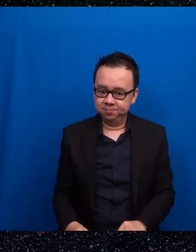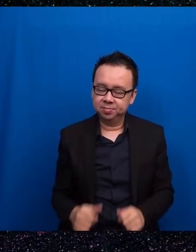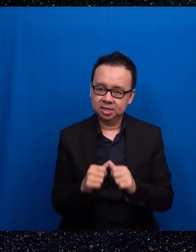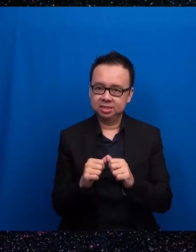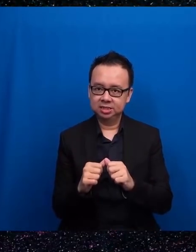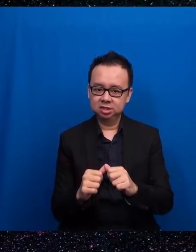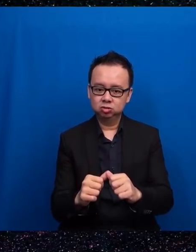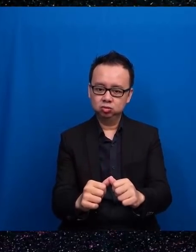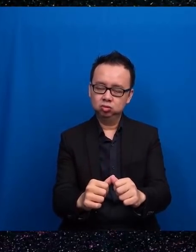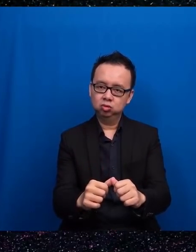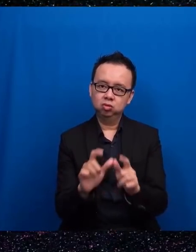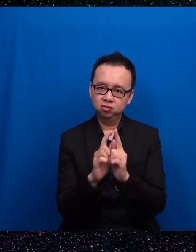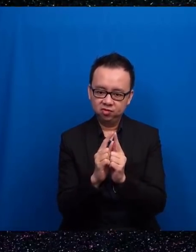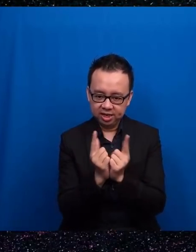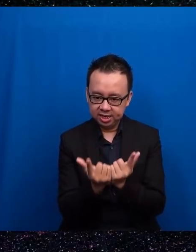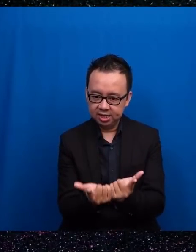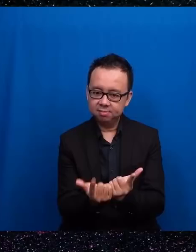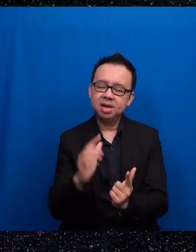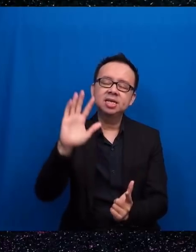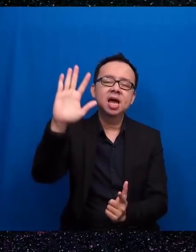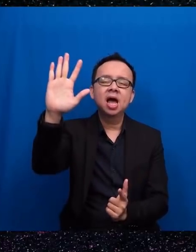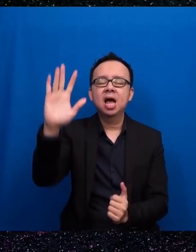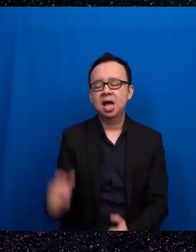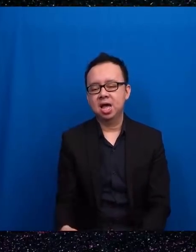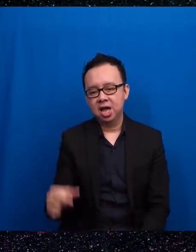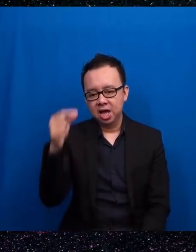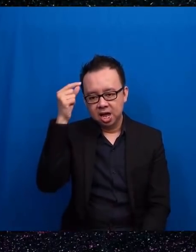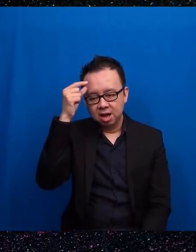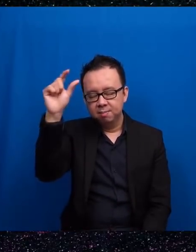kerjakan seluruh firman-Nya